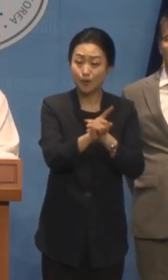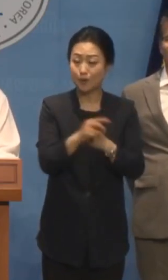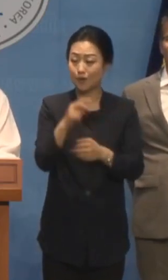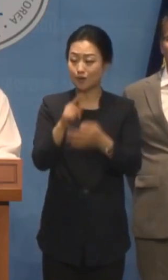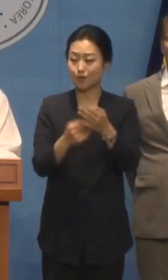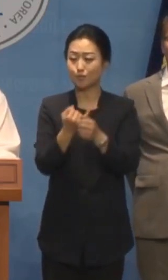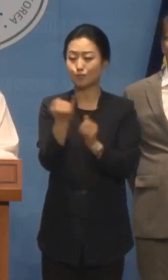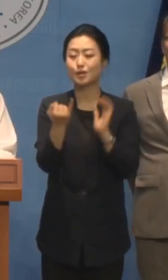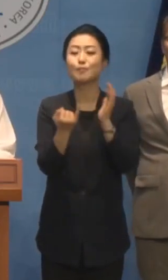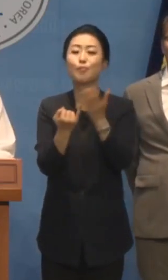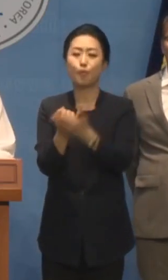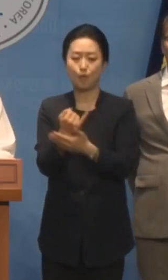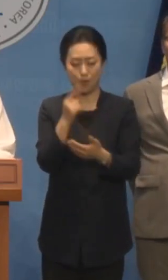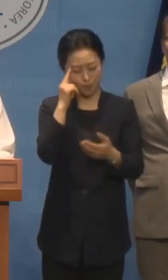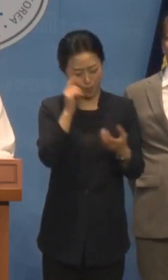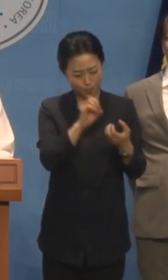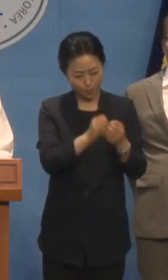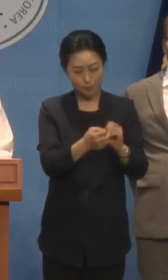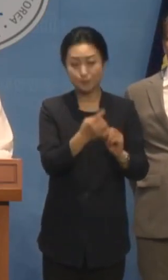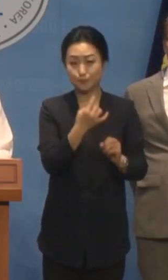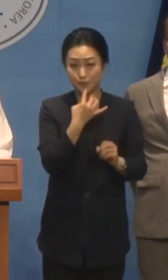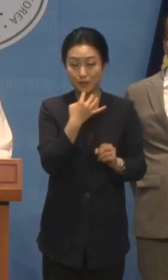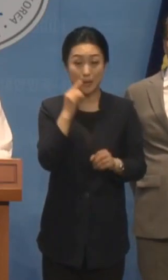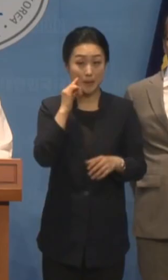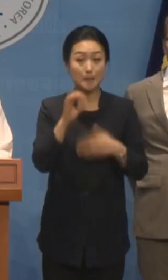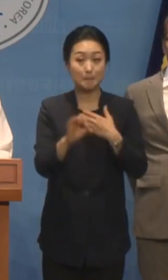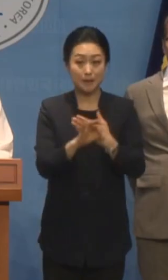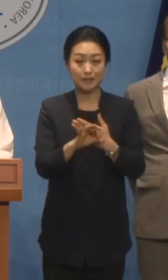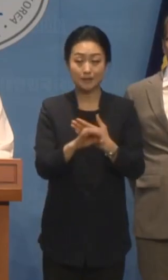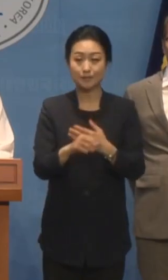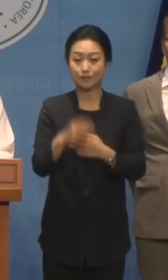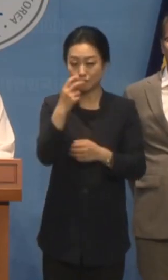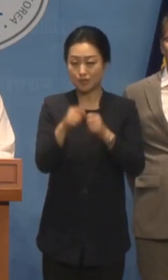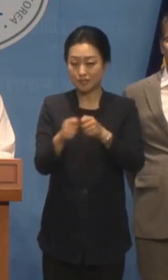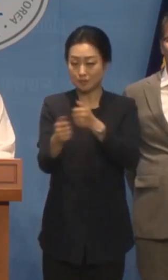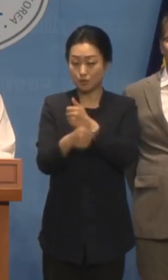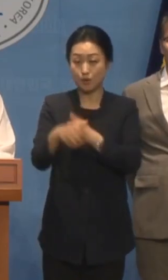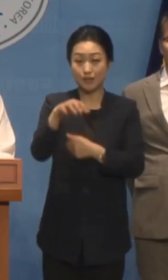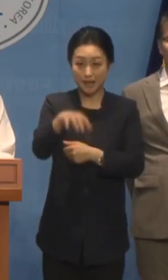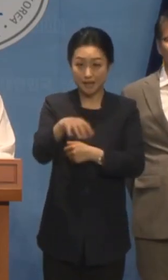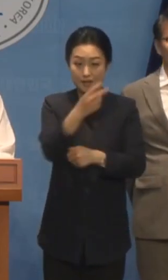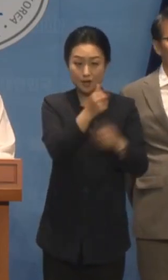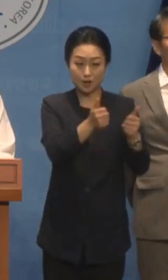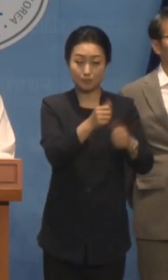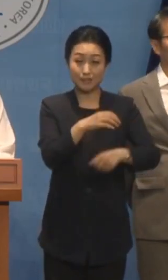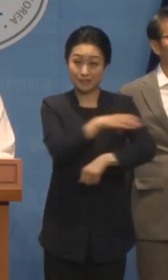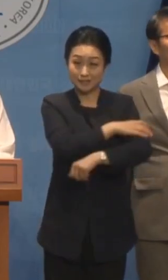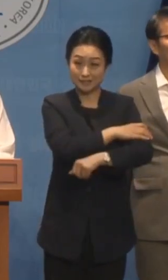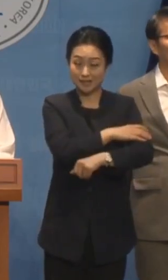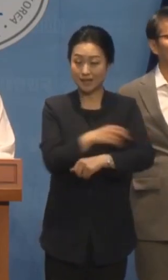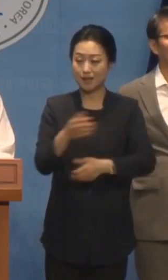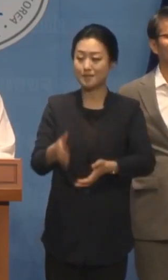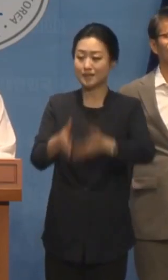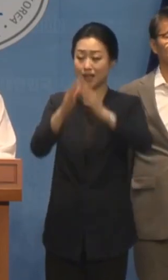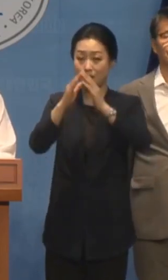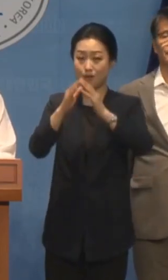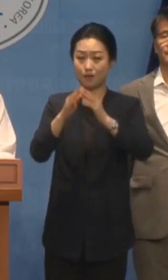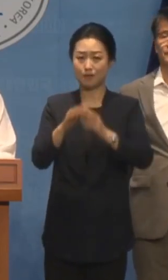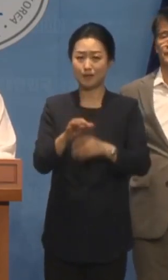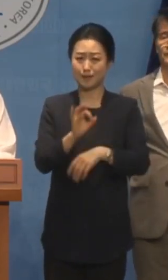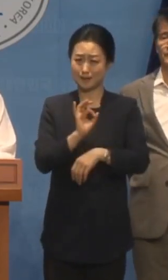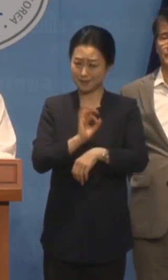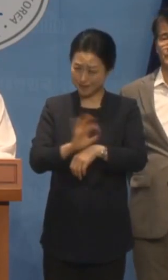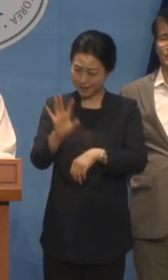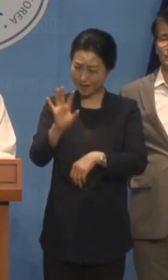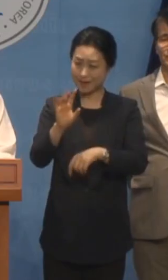김건희를 비호하게 한 꼼수로 보인다. 만약 이번 수심이 직권상정도 형식적으로 이루어지고 수사할 필요가 없다거나